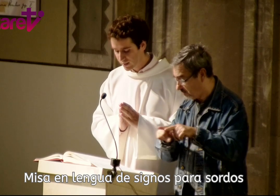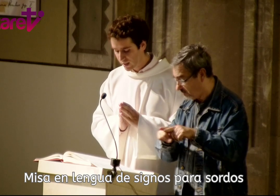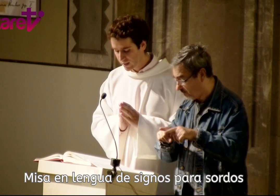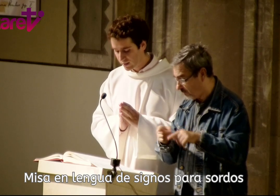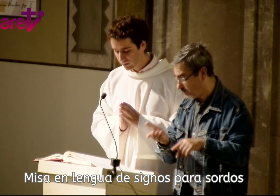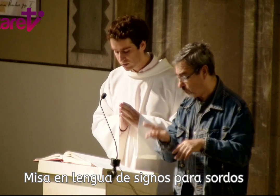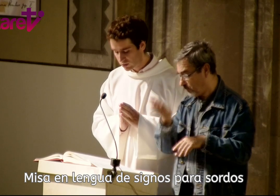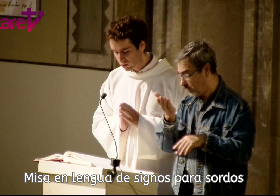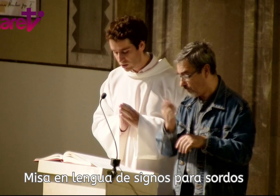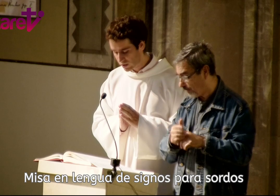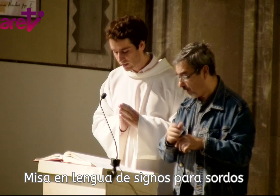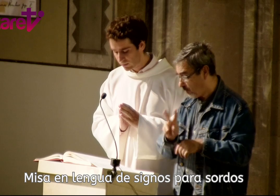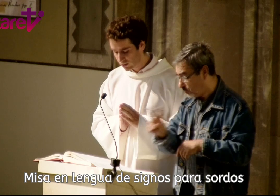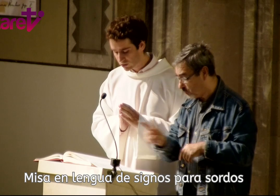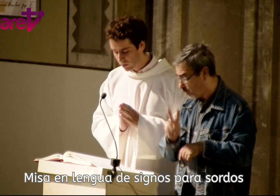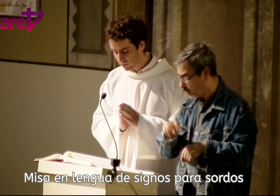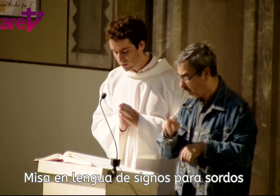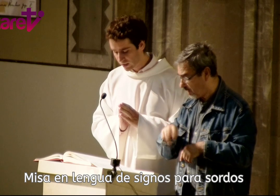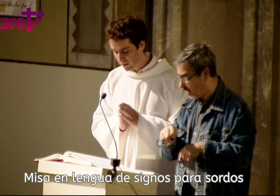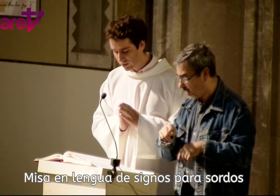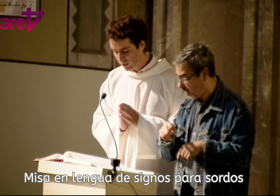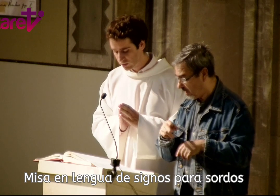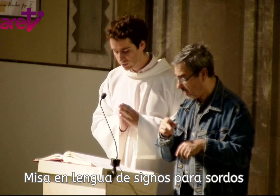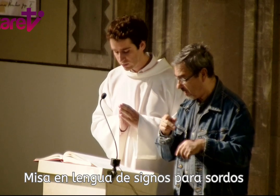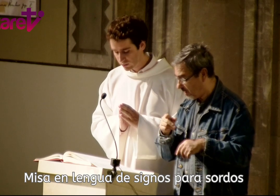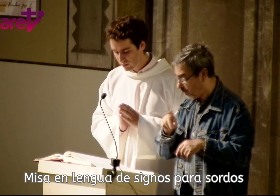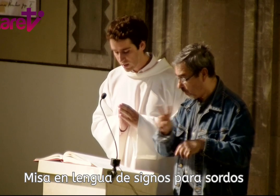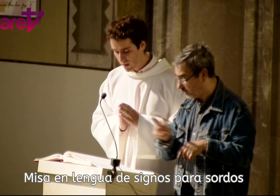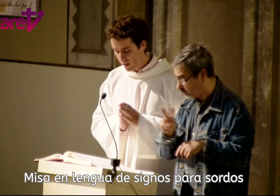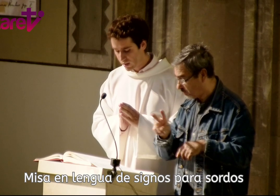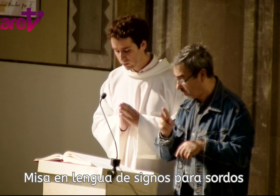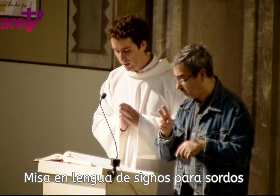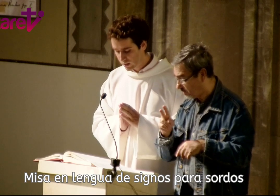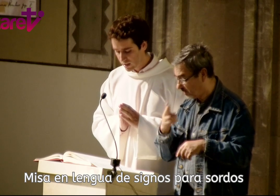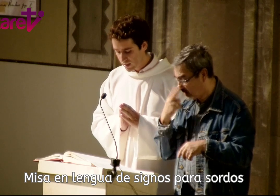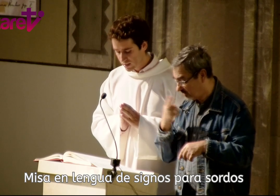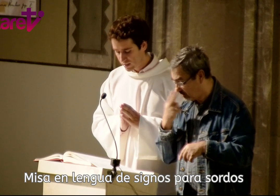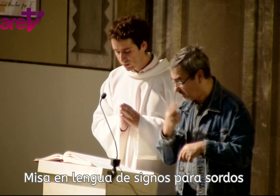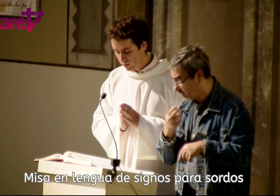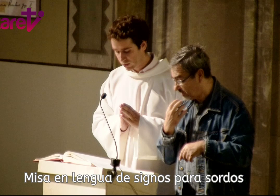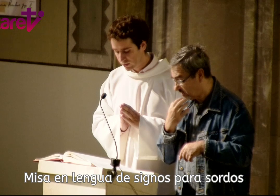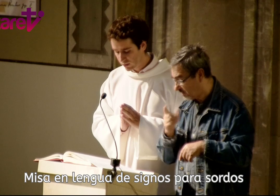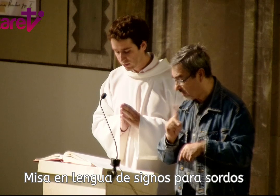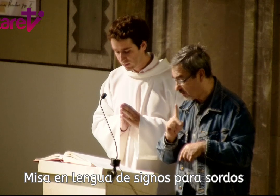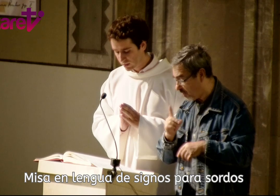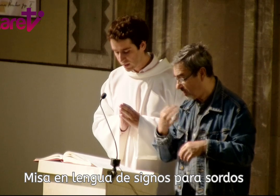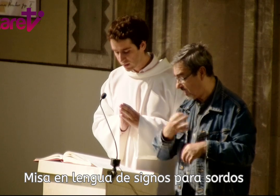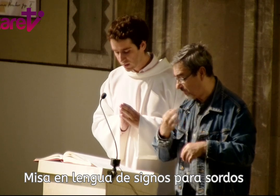Tened entre vosotros los sentimientos propios de Cristo Jesús, el cual, siendo de condición divina,